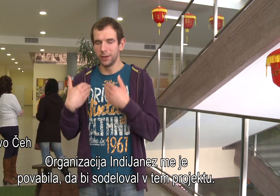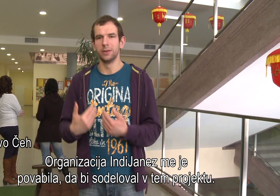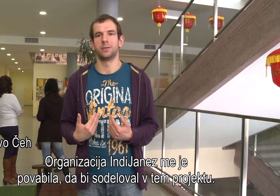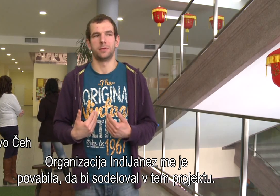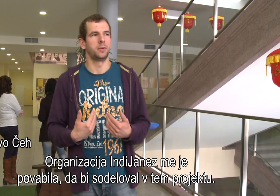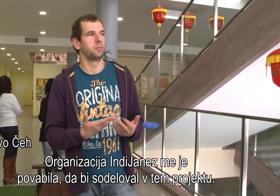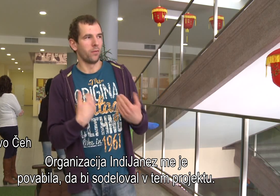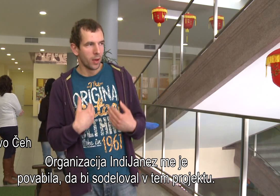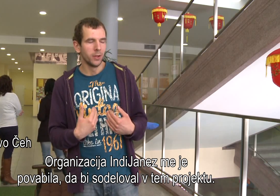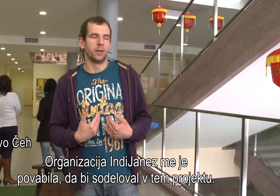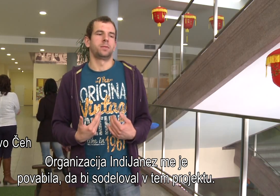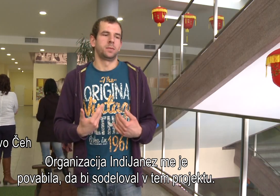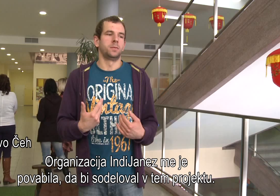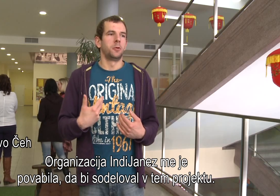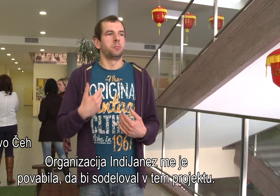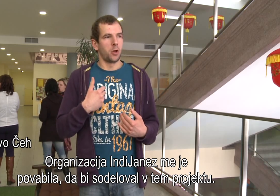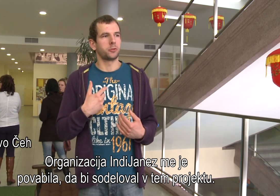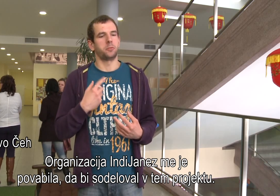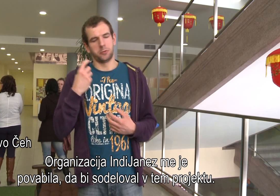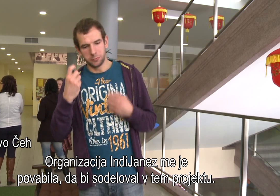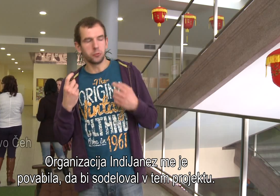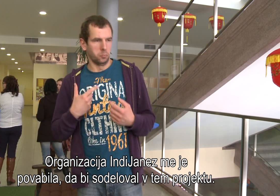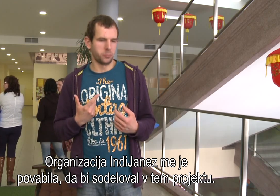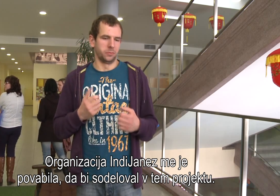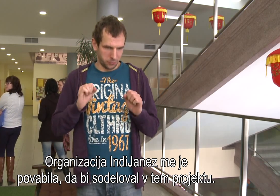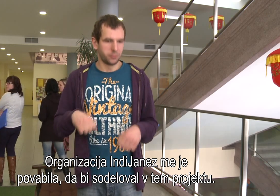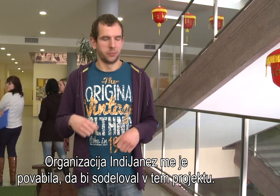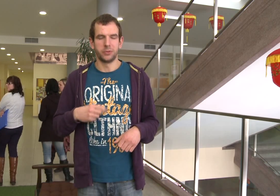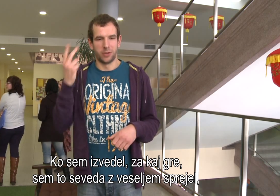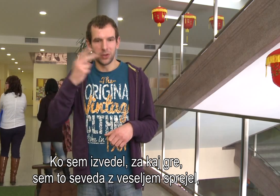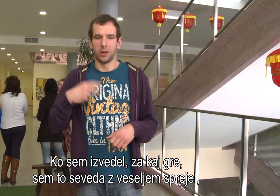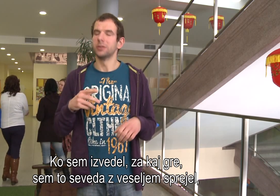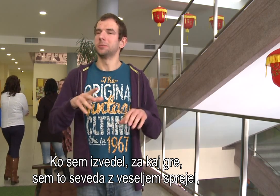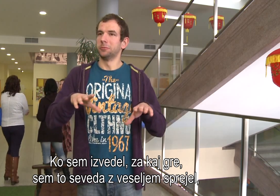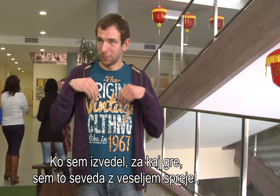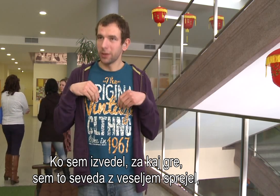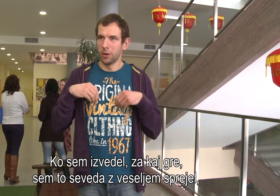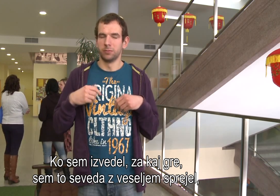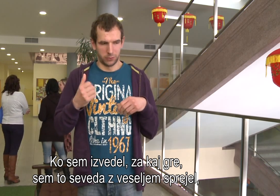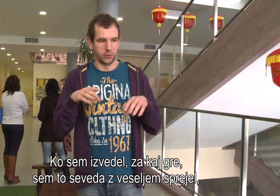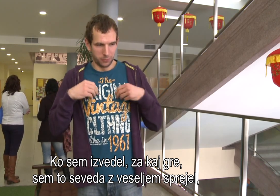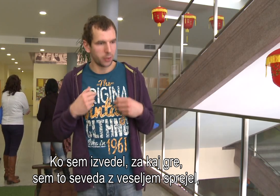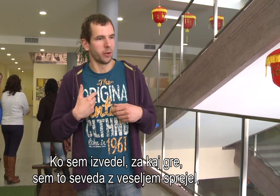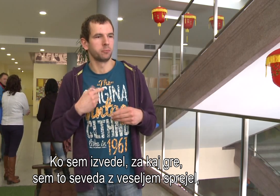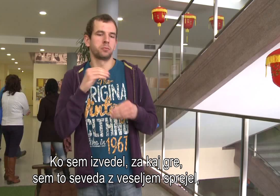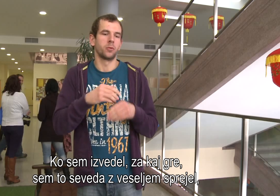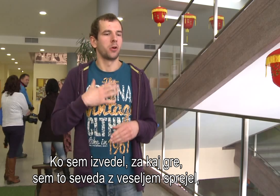Organizacija Indianes so me povabili, da bi sodeloval v tem projektu. Ko sem izvedel, zakaj gre, sem seveda to z